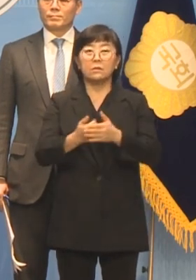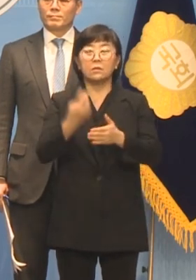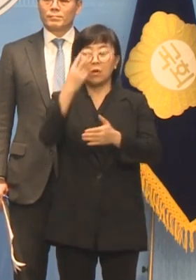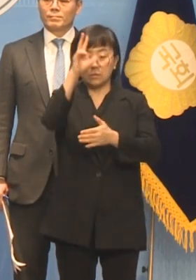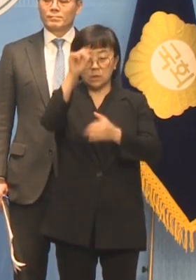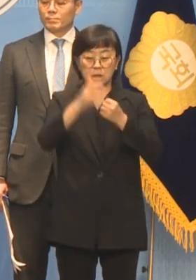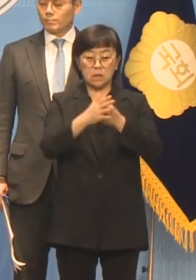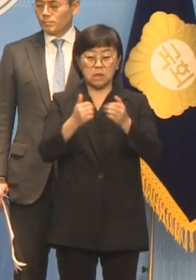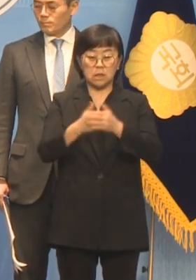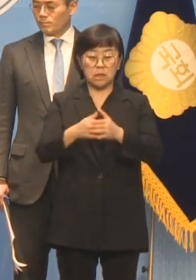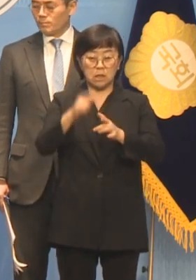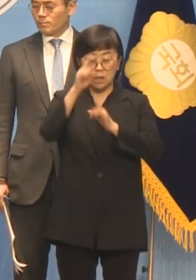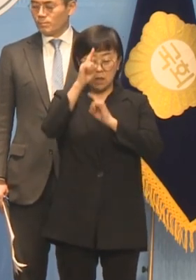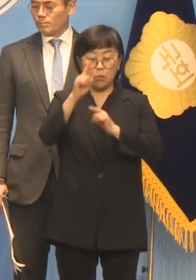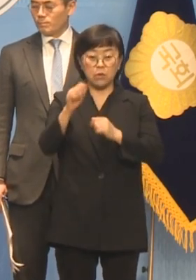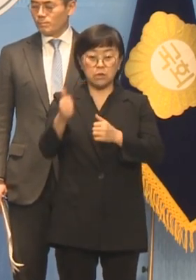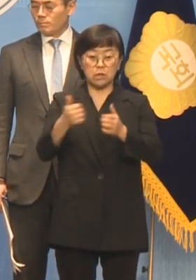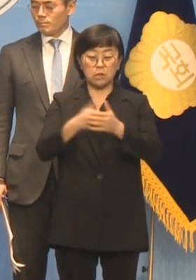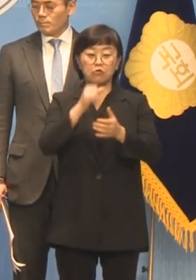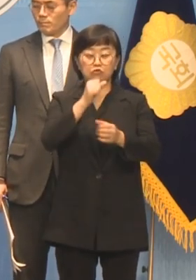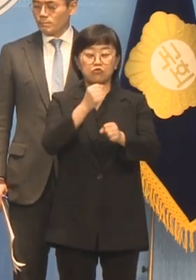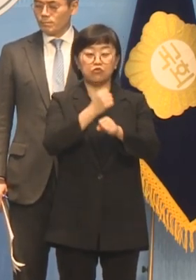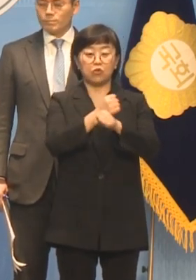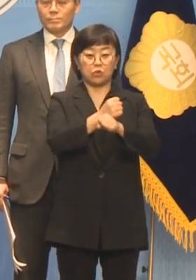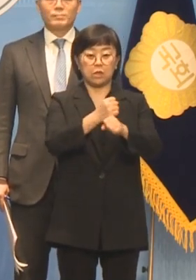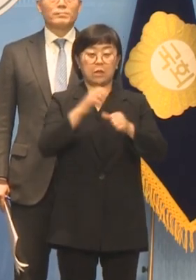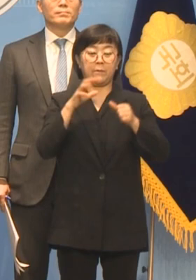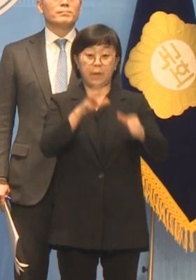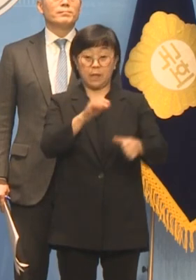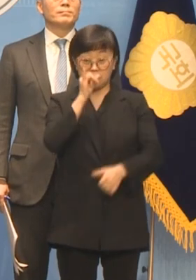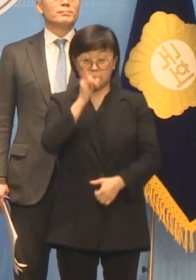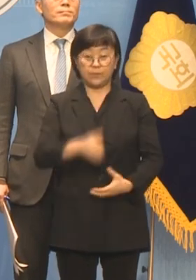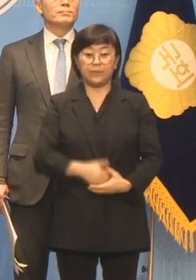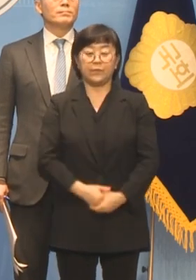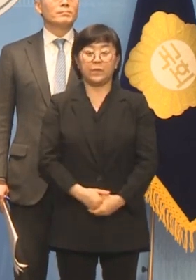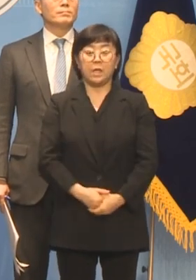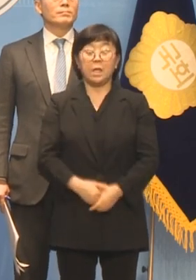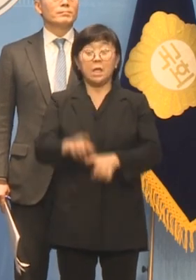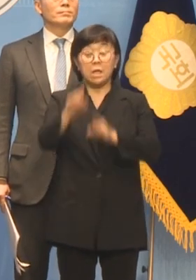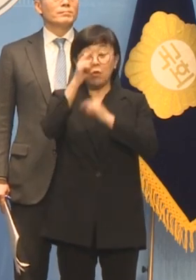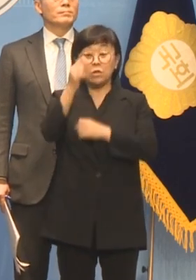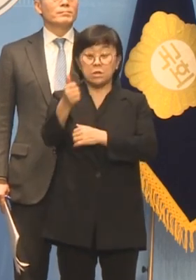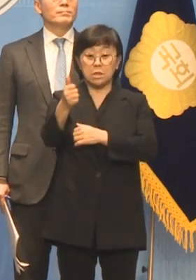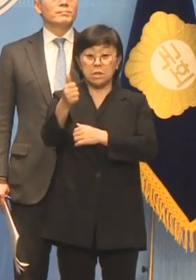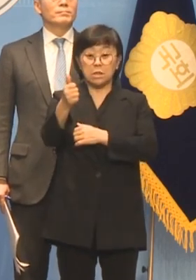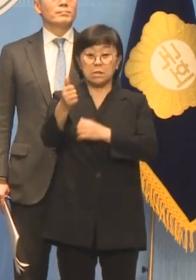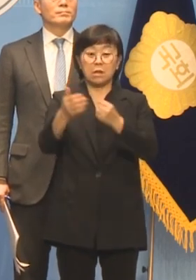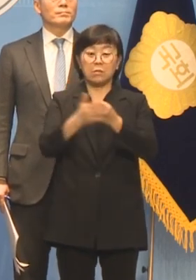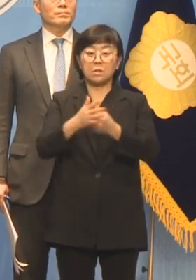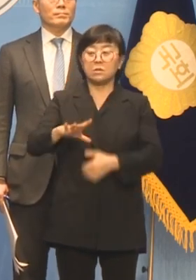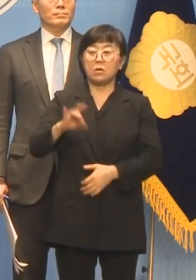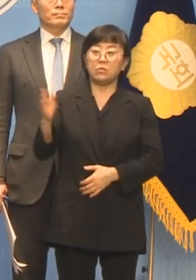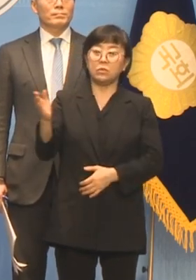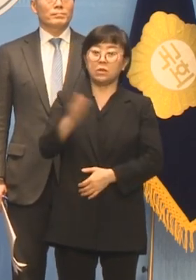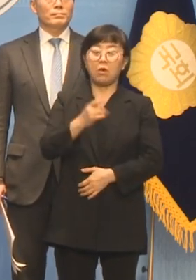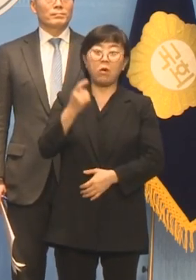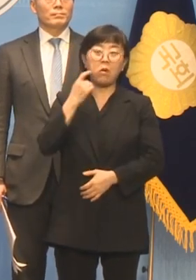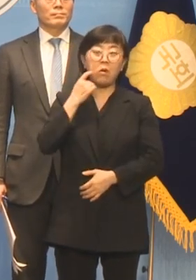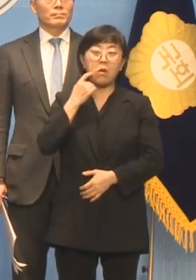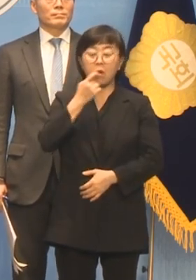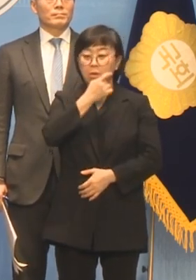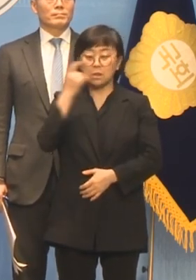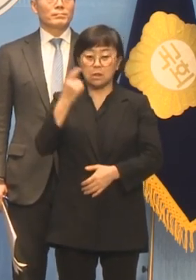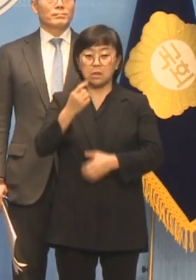이모 씨를 위증죄로 구속시켰다고 압박했습니다. 증인 이모 씨는 그래서 처음부터 위증했다는 식으로